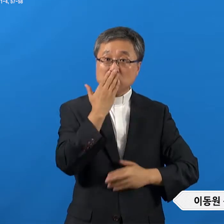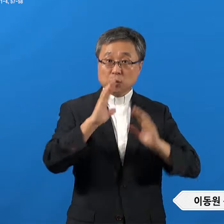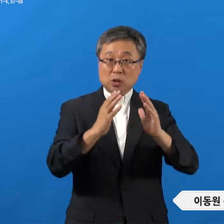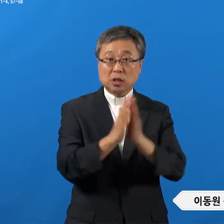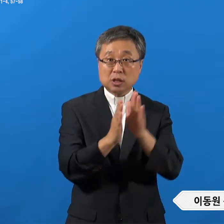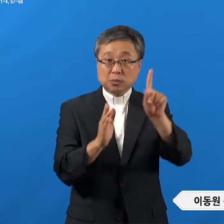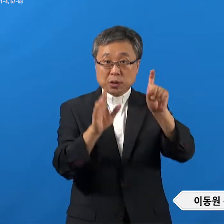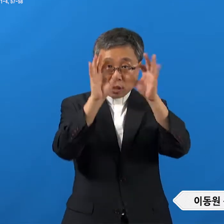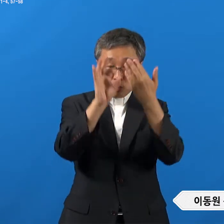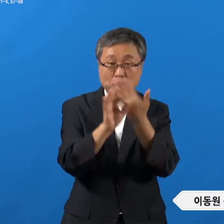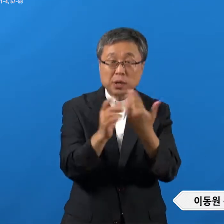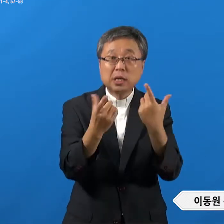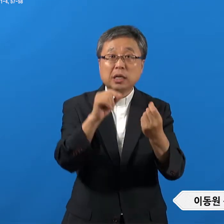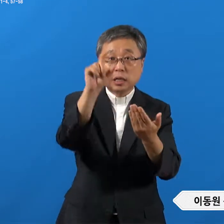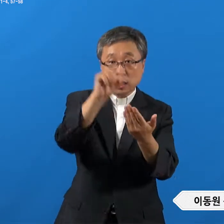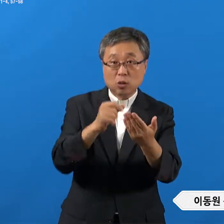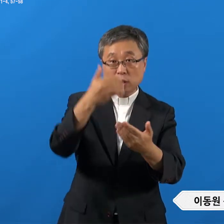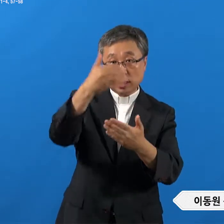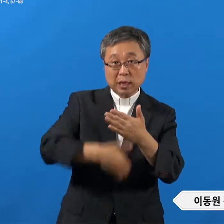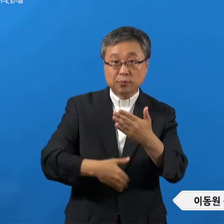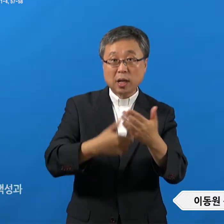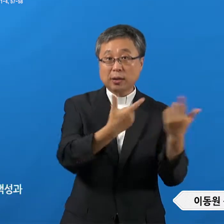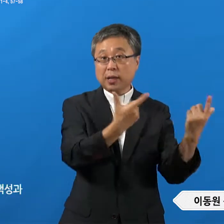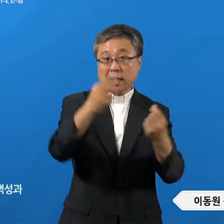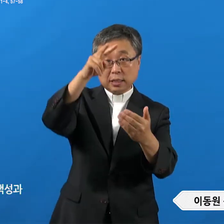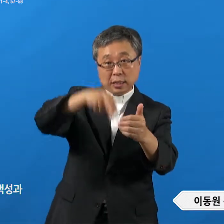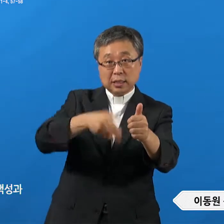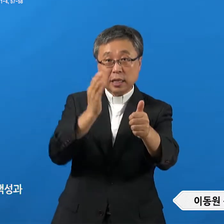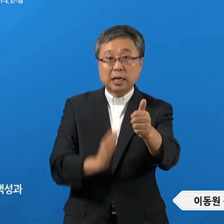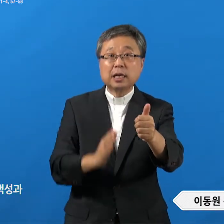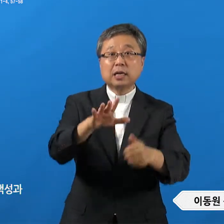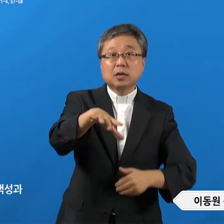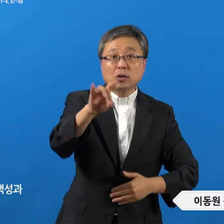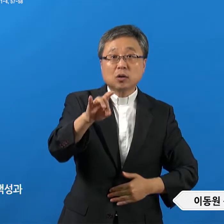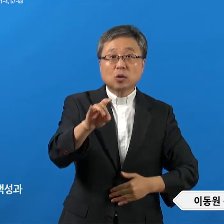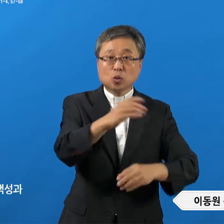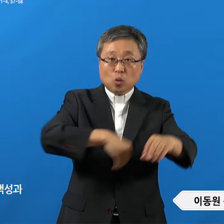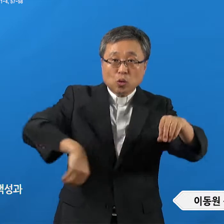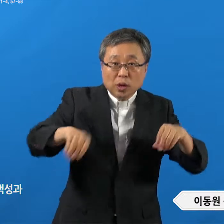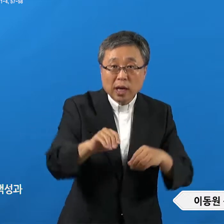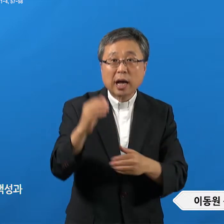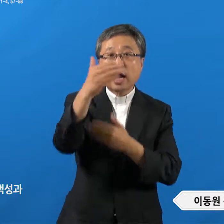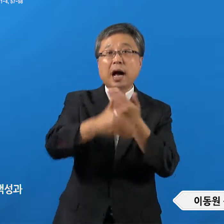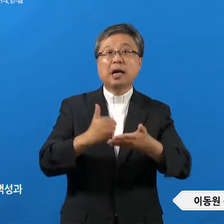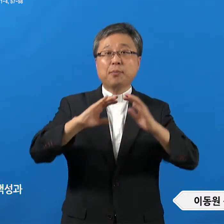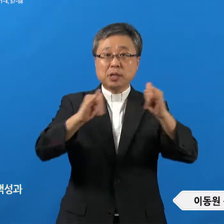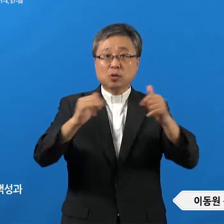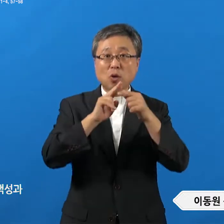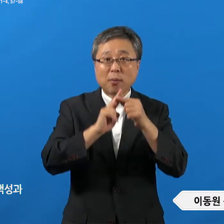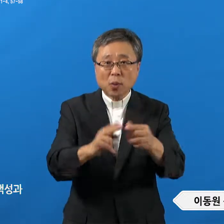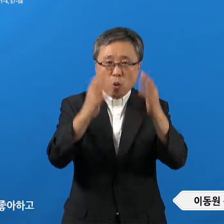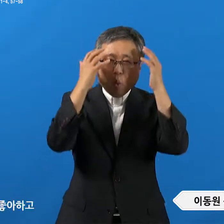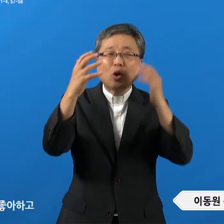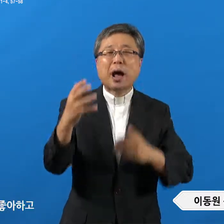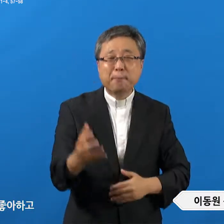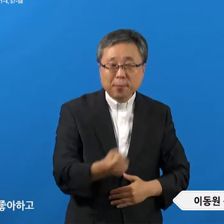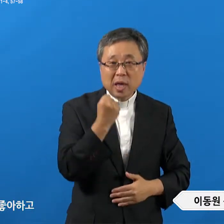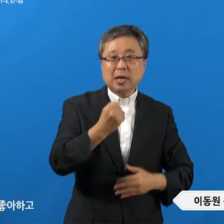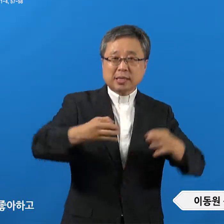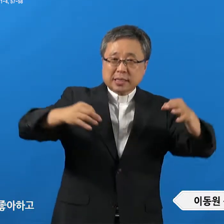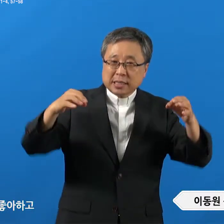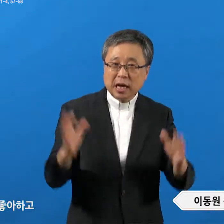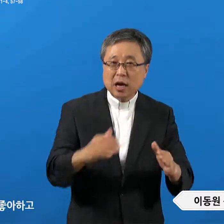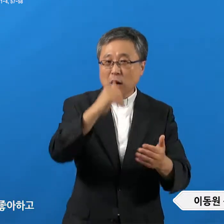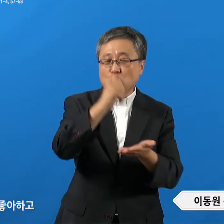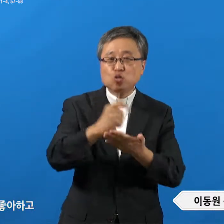11장 25절에 이런 기록을 남깁니다. 같이 읽겠습니다. 시작. 도리어 하나님의 백성과 함께 고난받기를